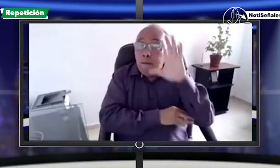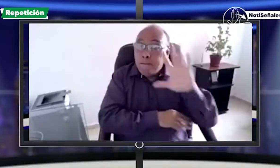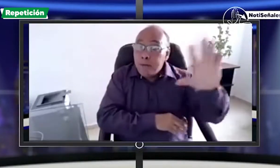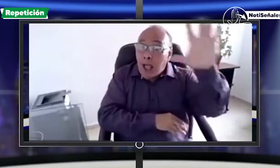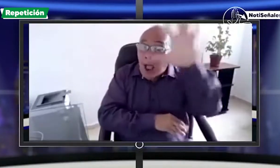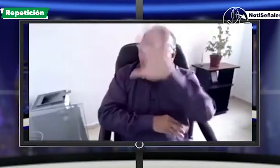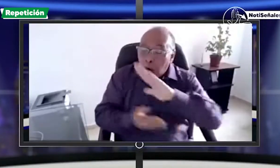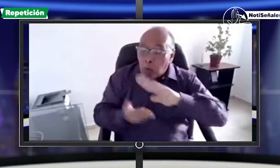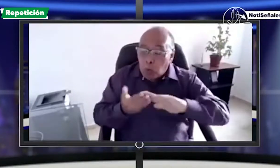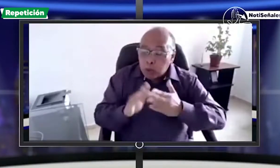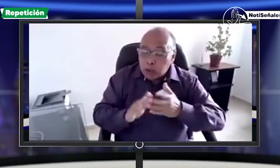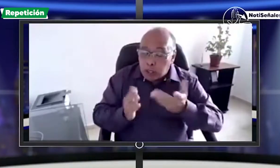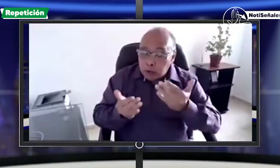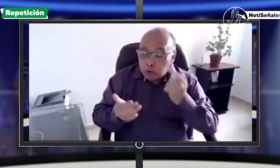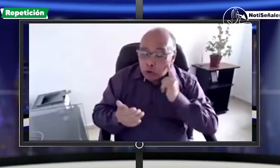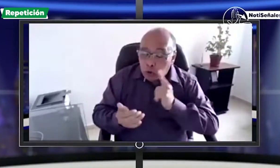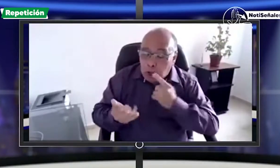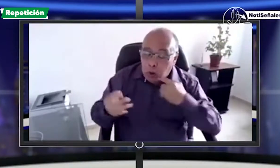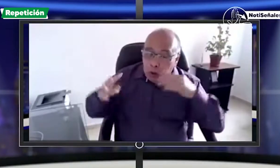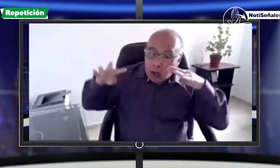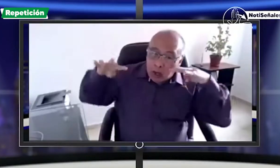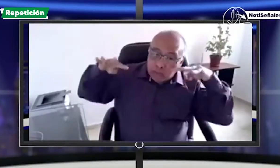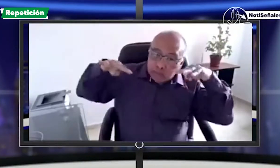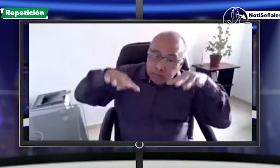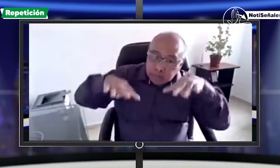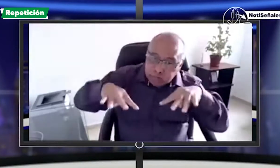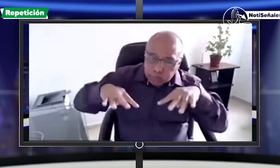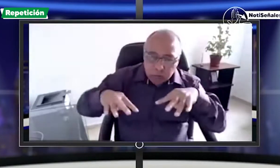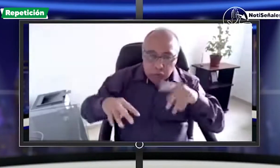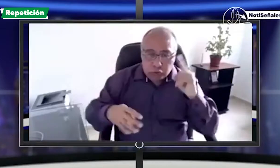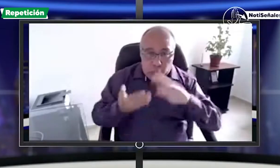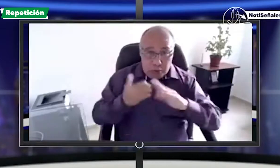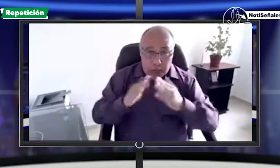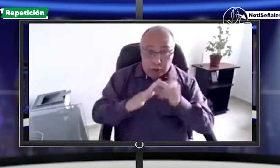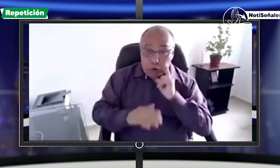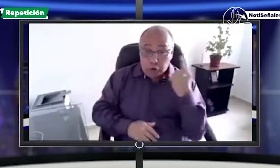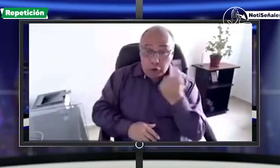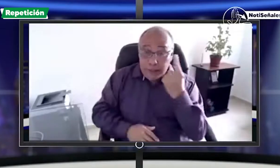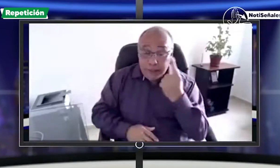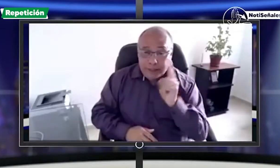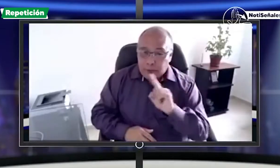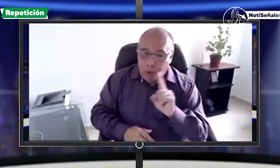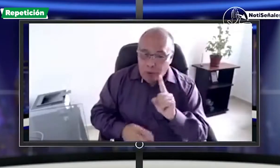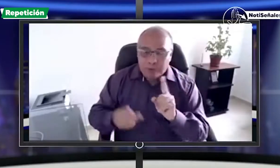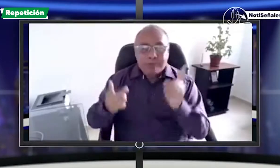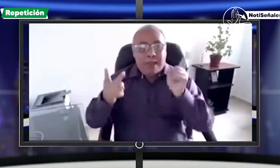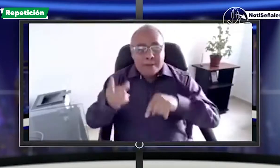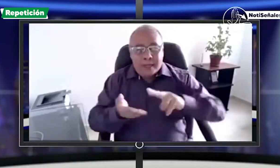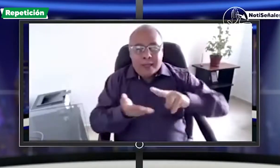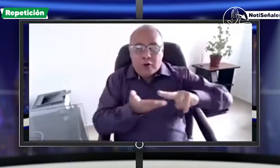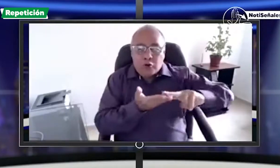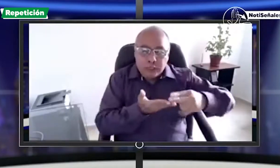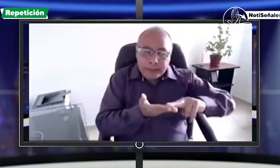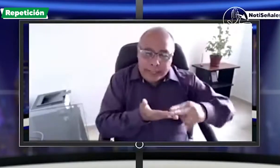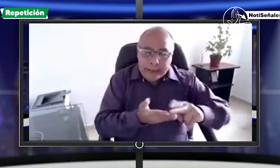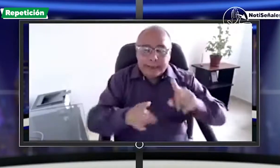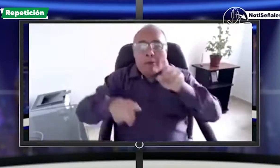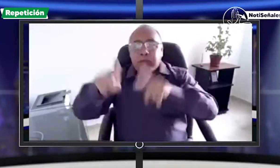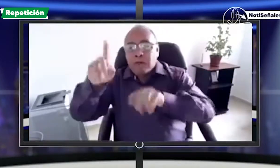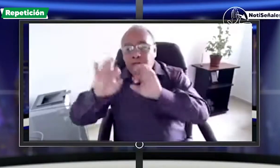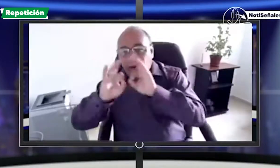desde estos tres espacios de la asociación, del comité, desde la gobernación y que no se piense esto